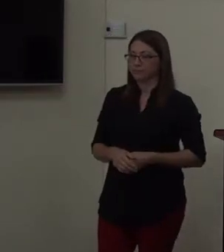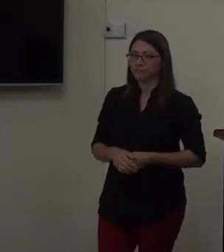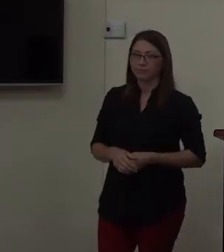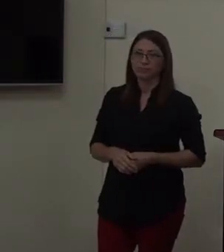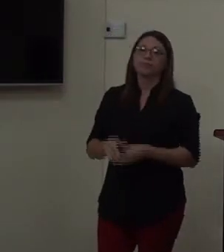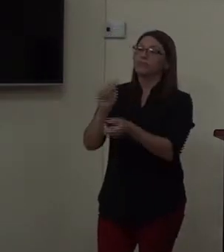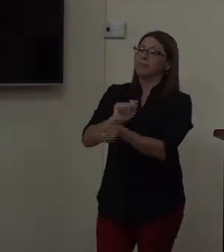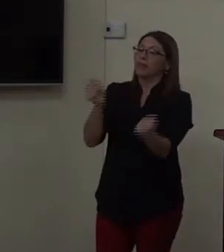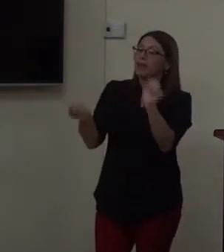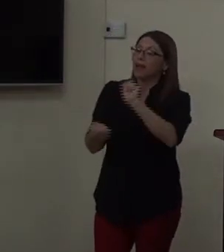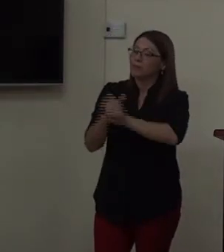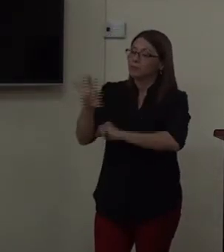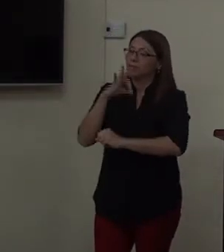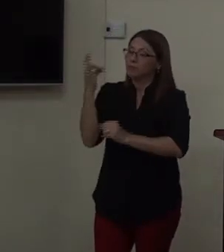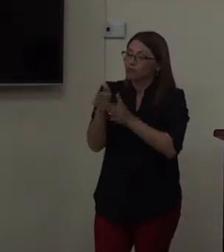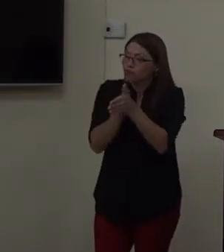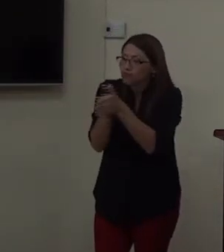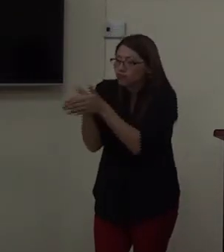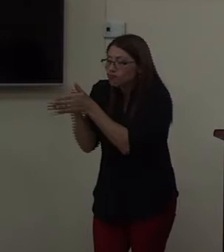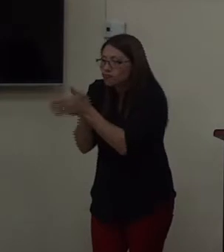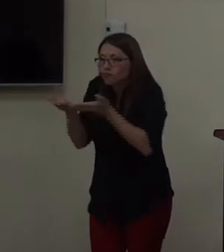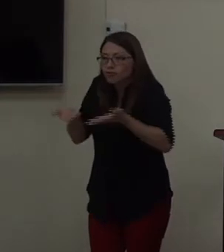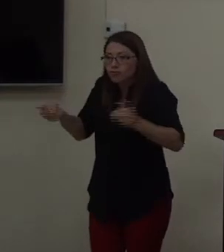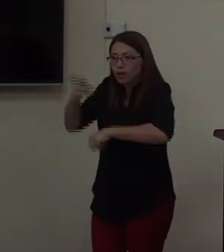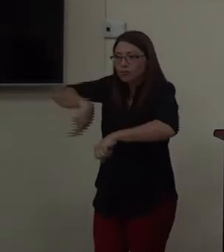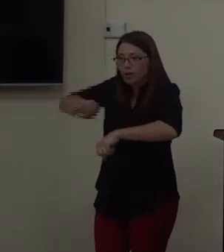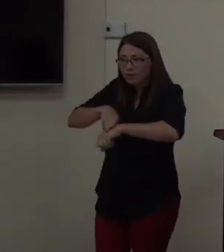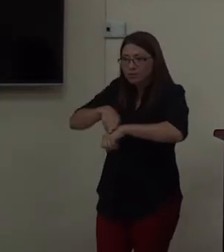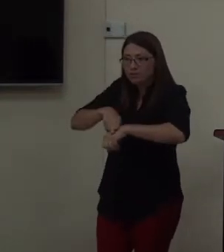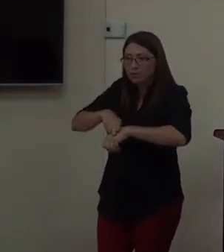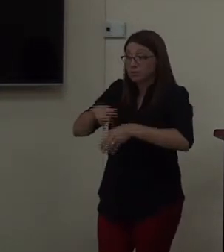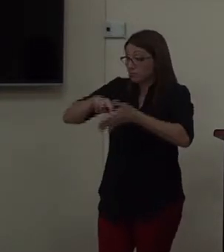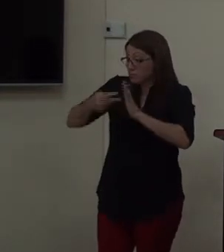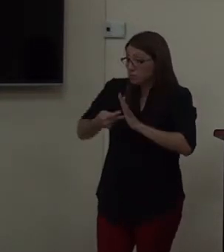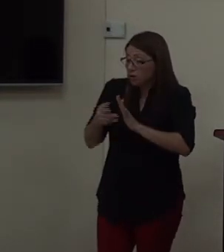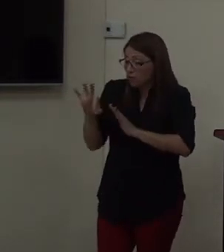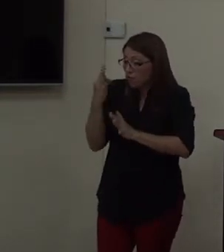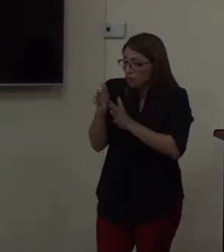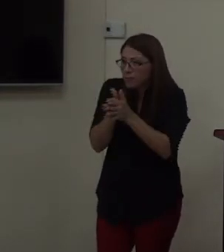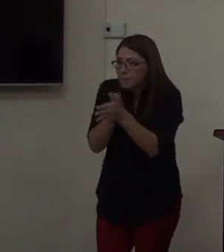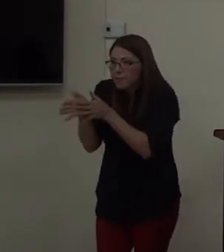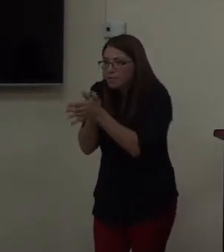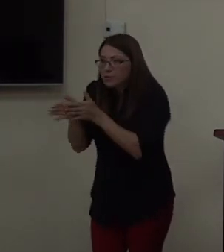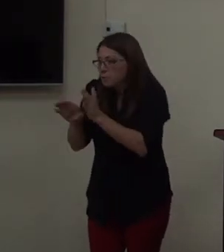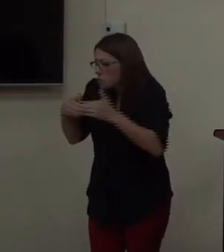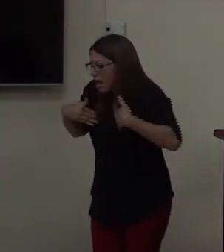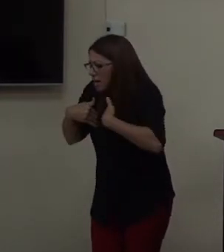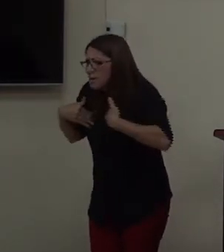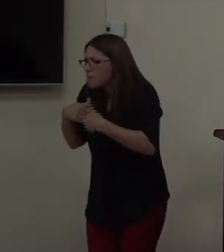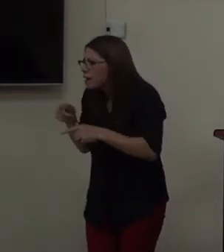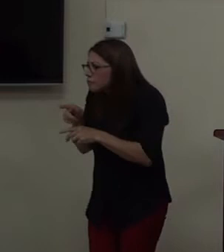Cambios en las formas de aprovechamiento de los recursos naturales. Desde entonces, una forma de aprovechamiento donde se caza un animal y se